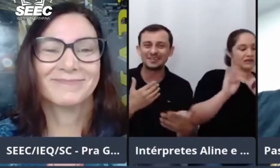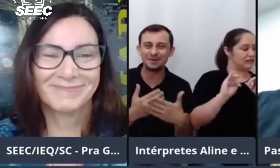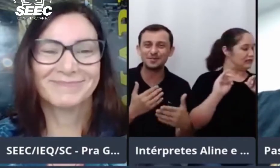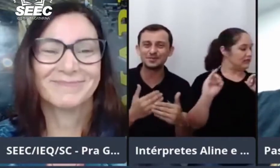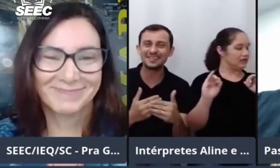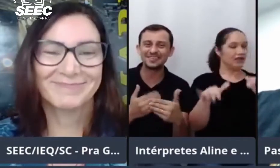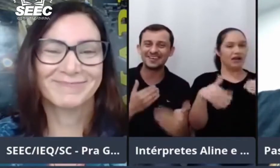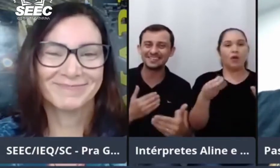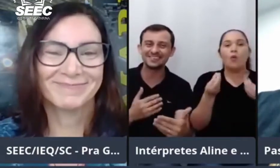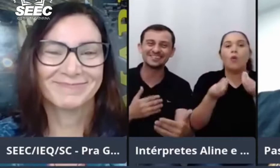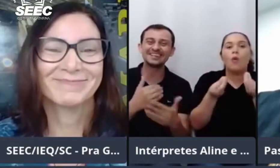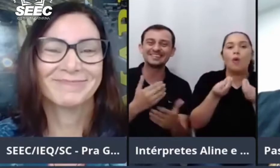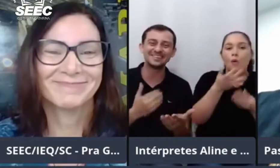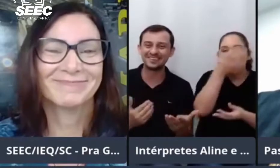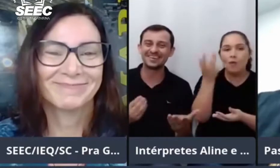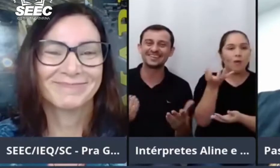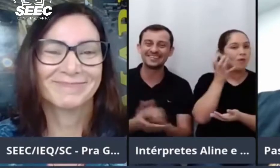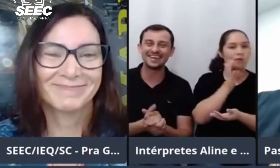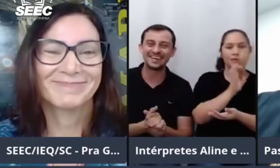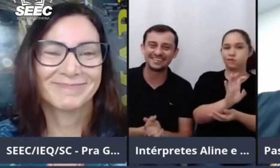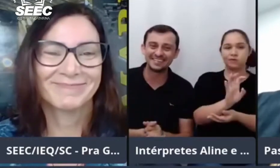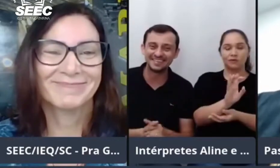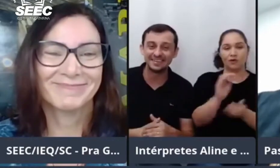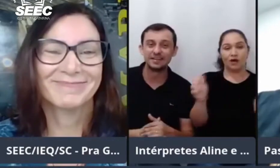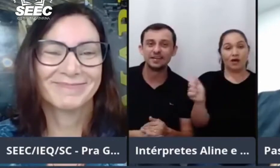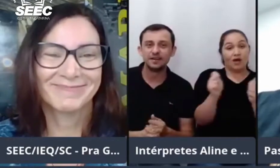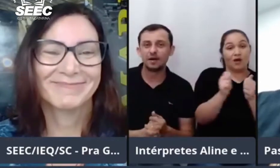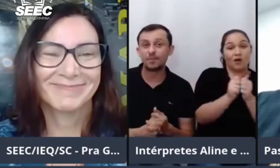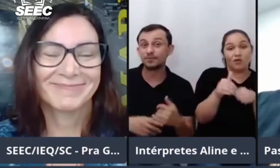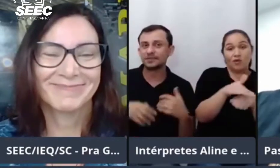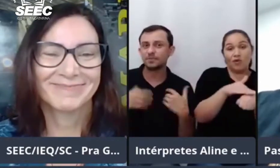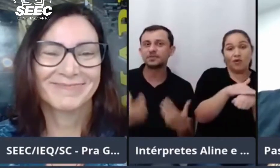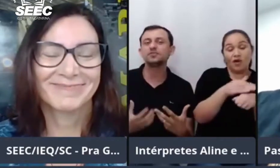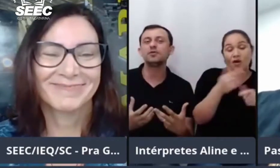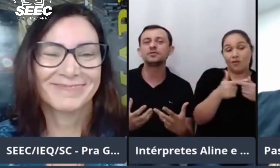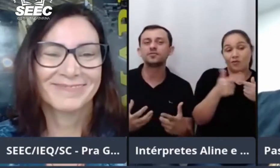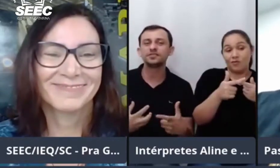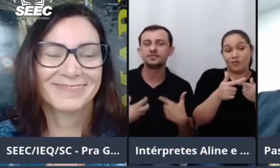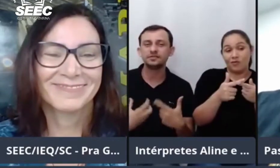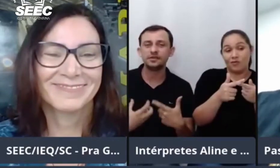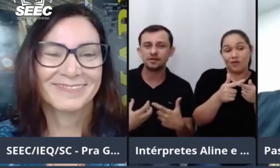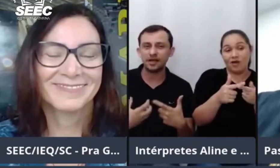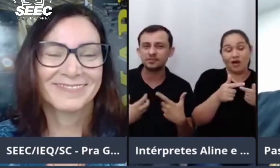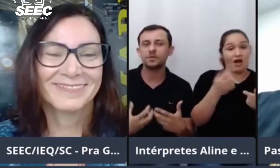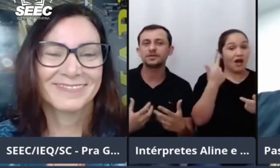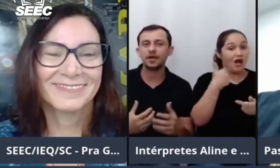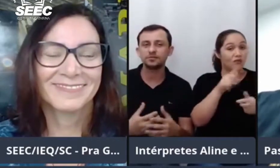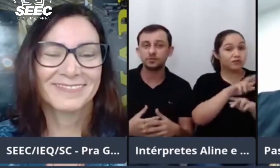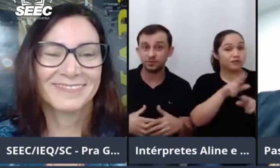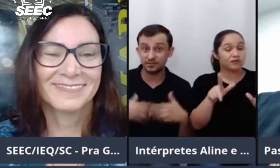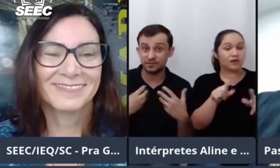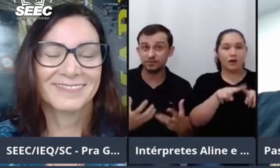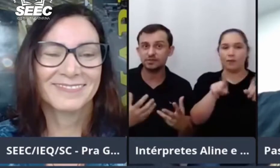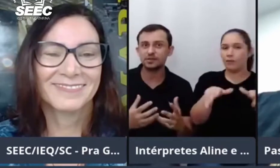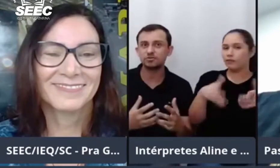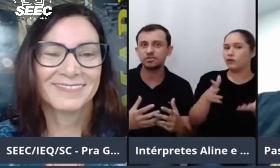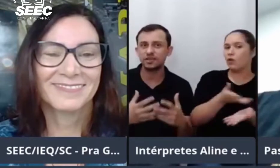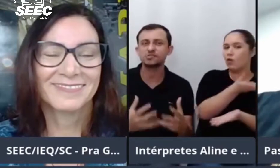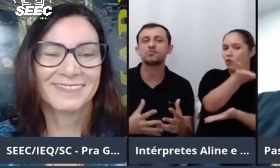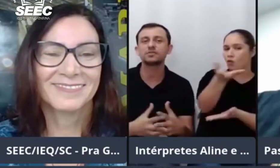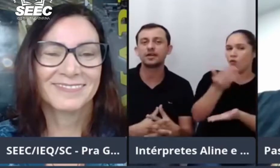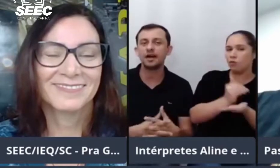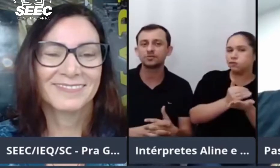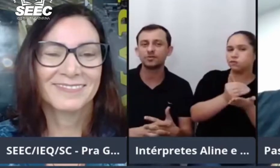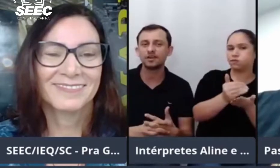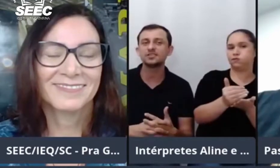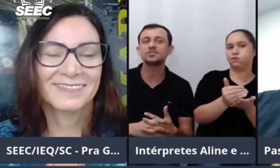vai encontrar uma pessoa que não quer te encontrar, você também não quer encontrar ela? Então, mas a partir do momento que você é despertado nisso, você tem o desejo de ter